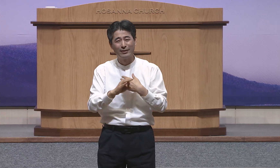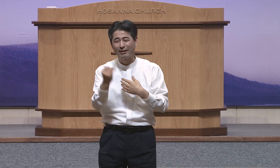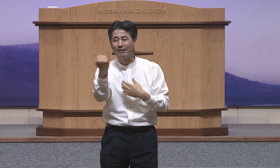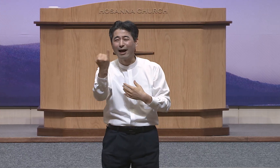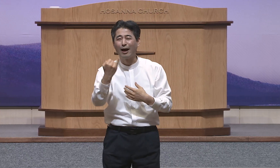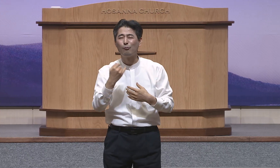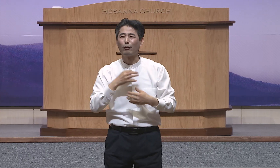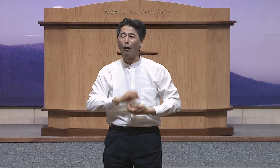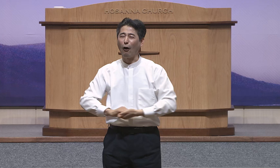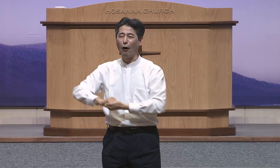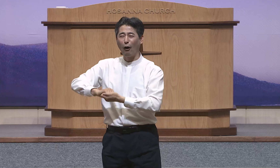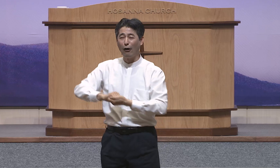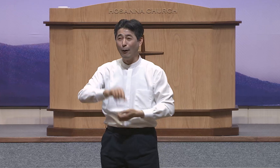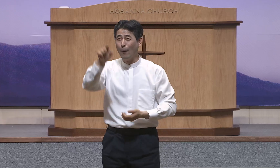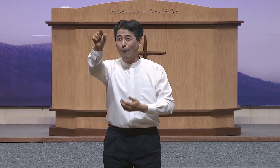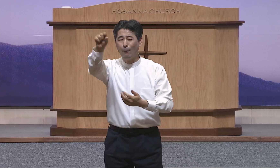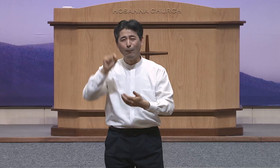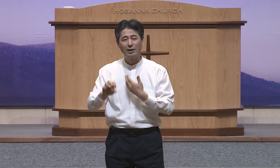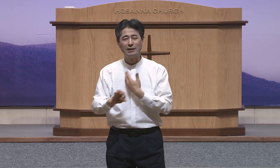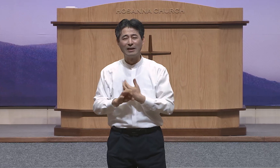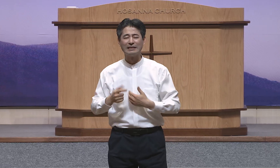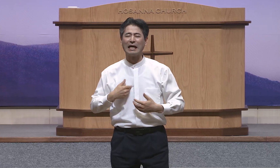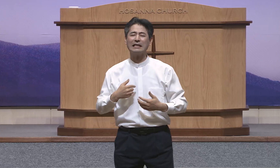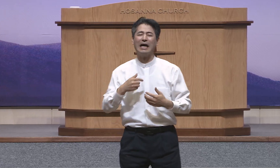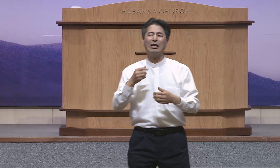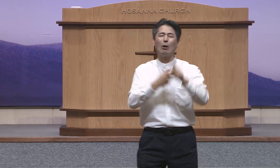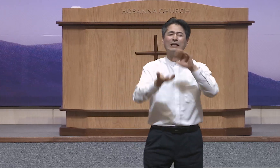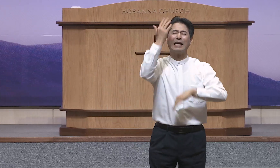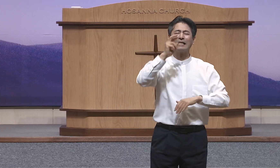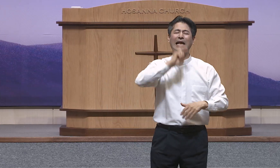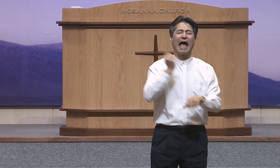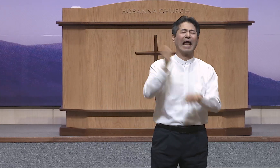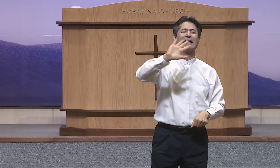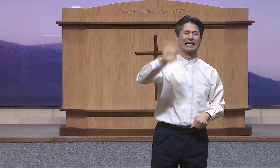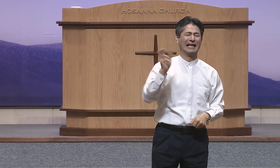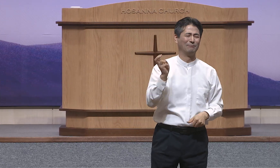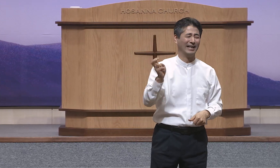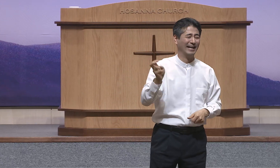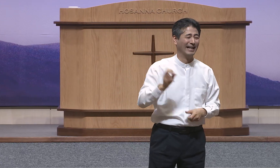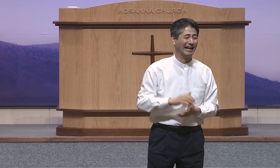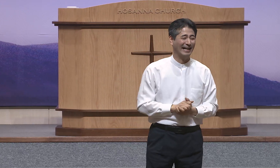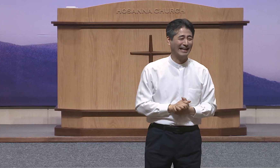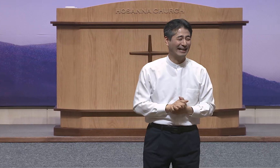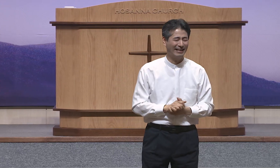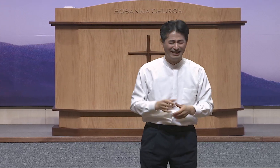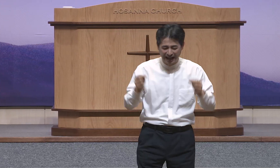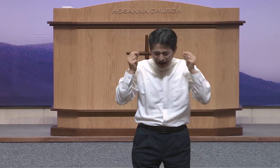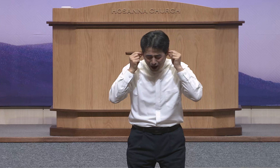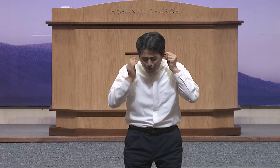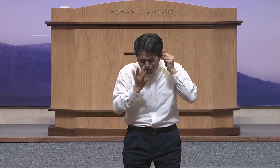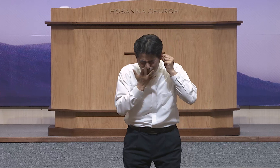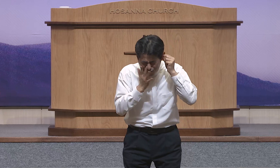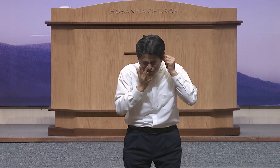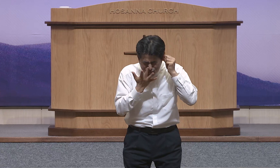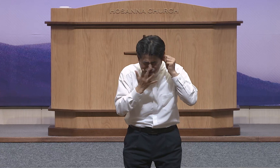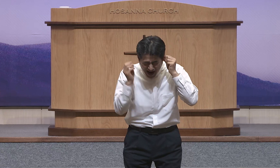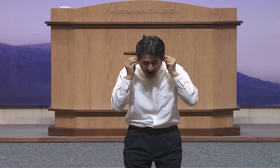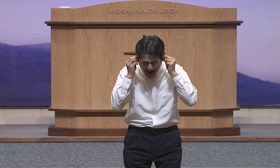사실 제가 여자 목소리를 뽑았으면 저는 더 이상 박자라는 것을 연구하지 않고 공부하지 않았을 거예요. 뭔 소리야 이게